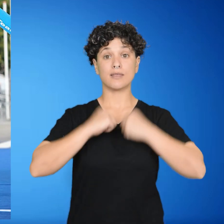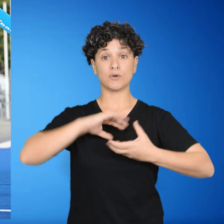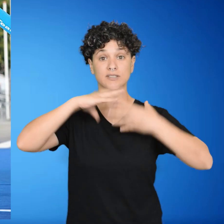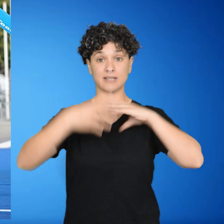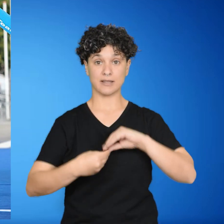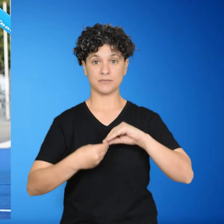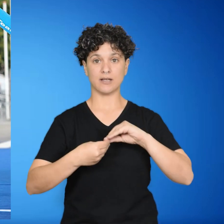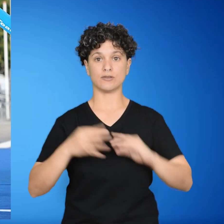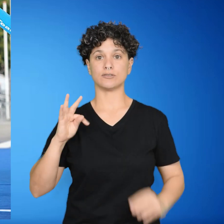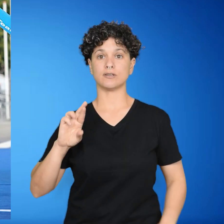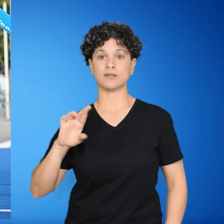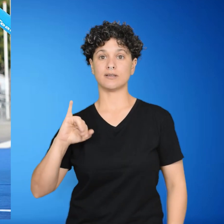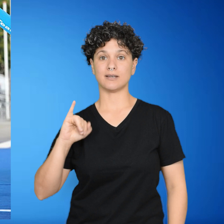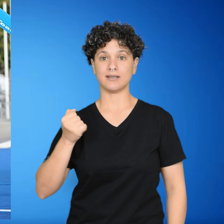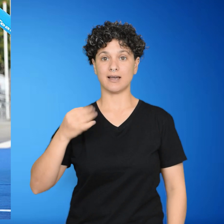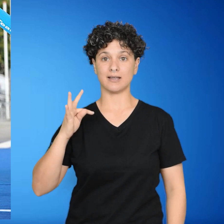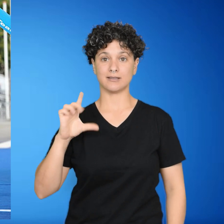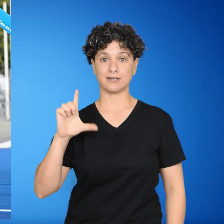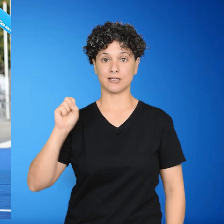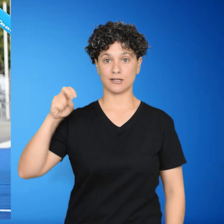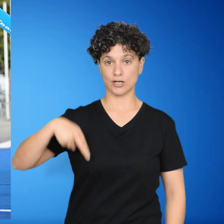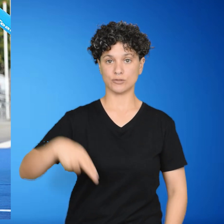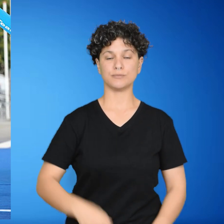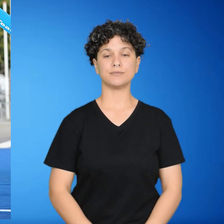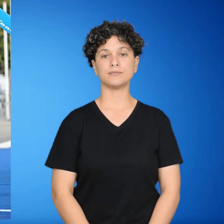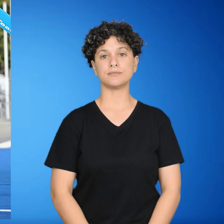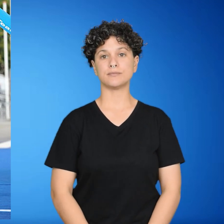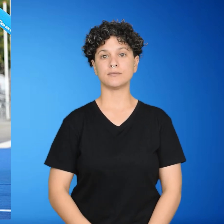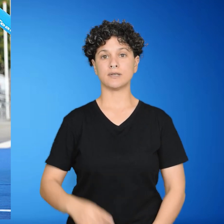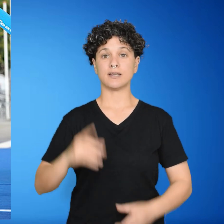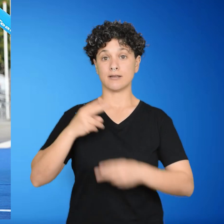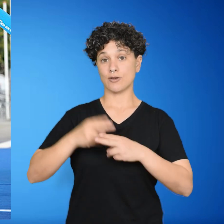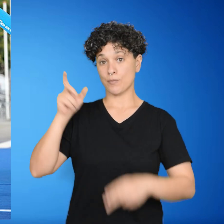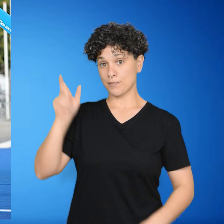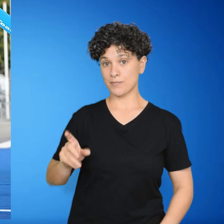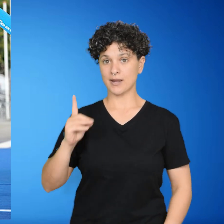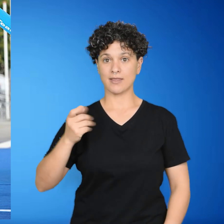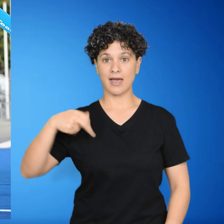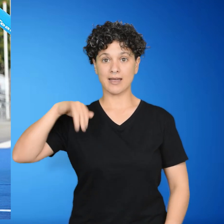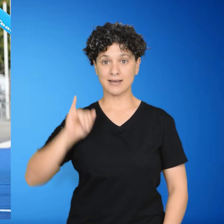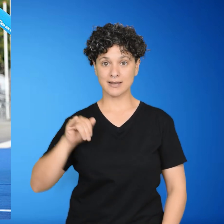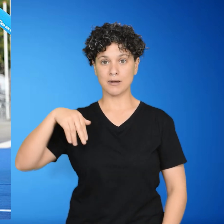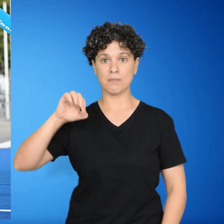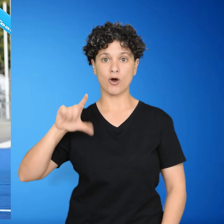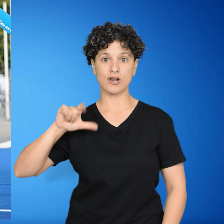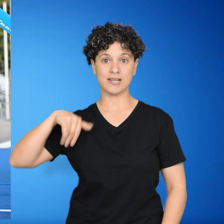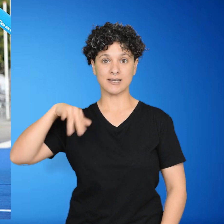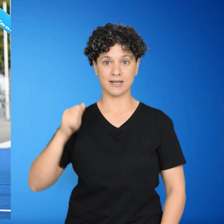deportes adaptados triatlón Dani Molina España